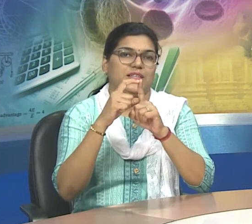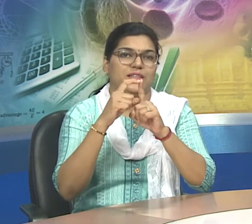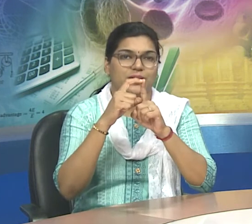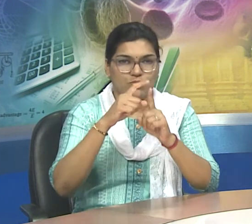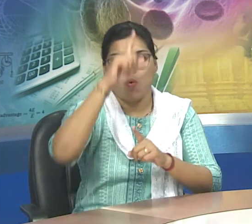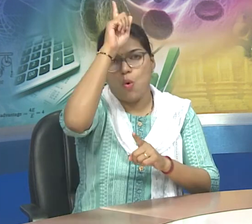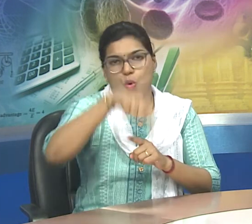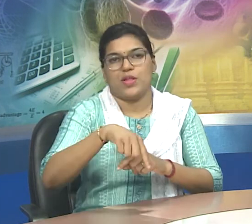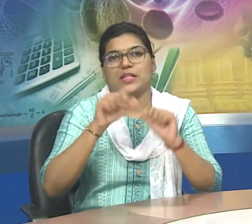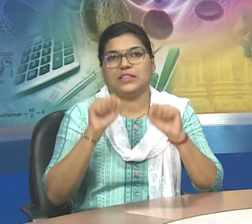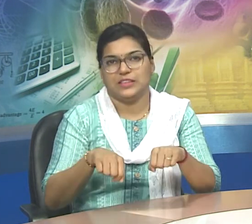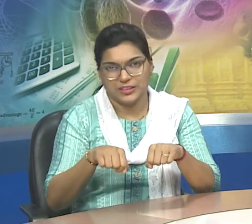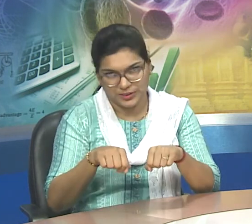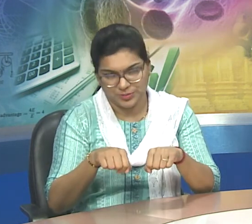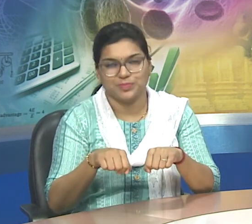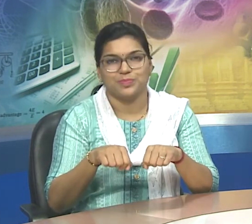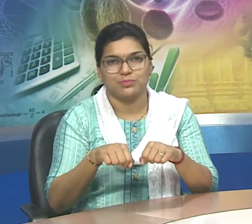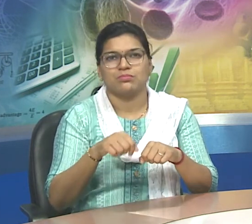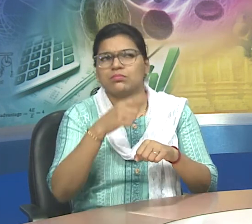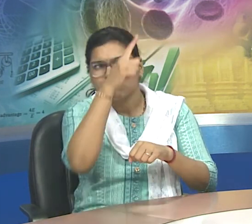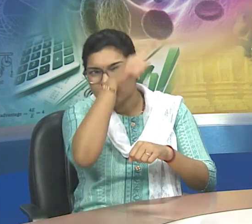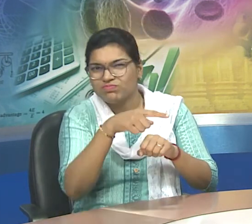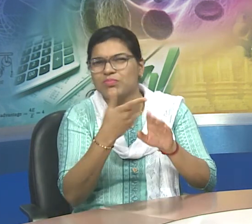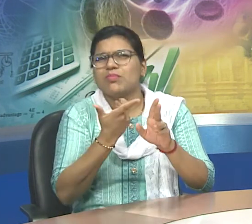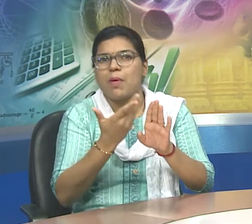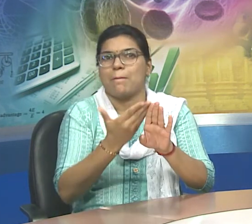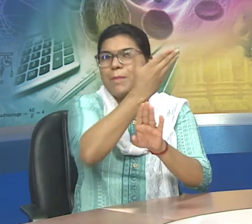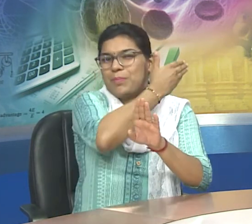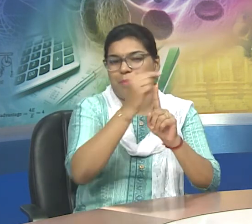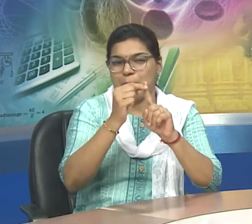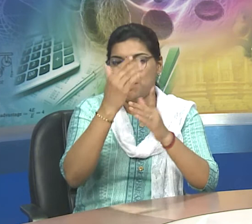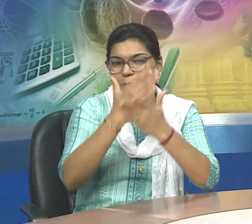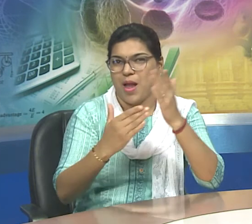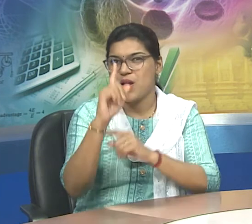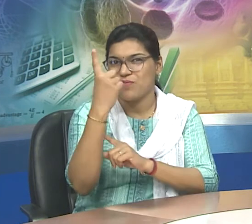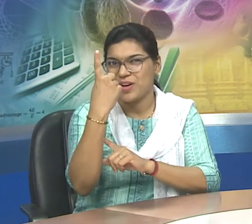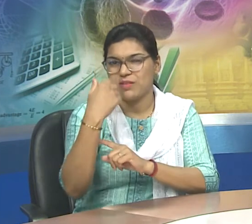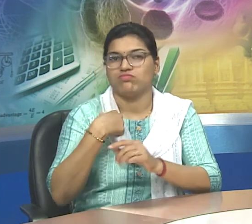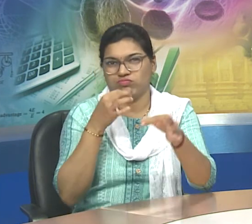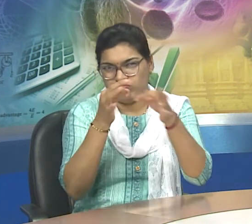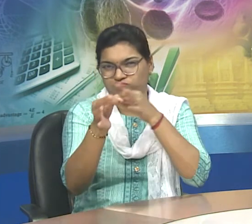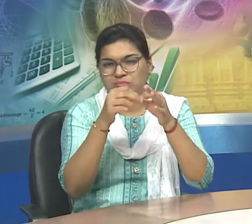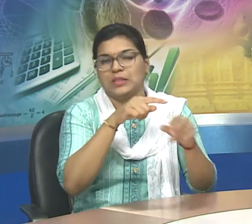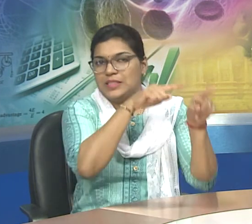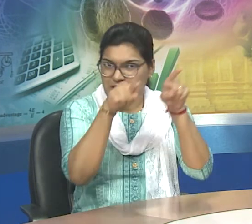इसमें भी डी आंसर सही है, क्योंकि जैसे हमने पार्ट 1 में चर्चा की